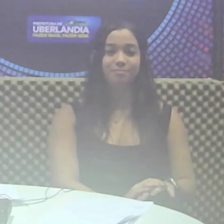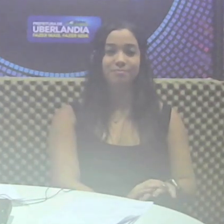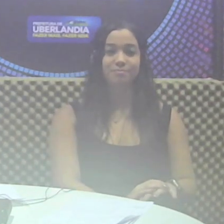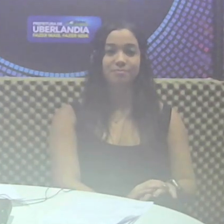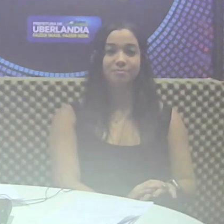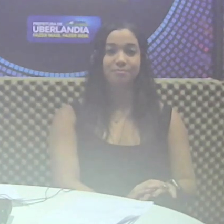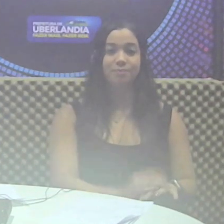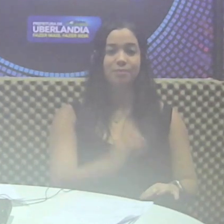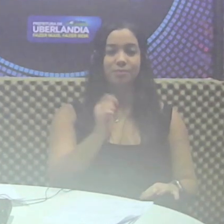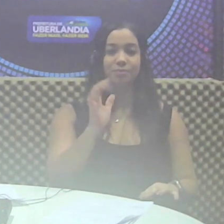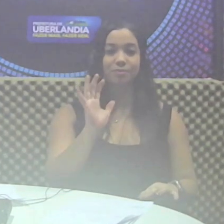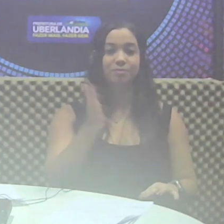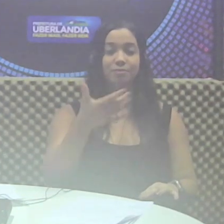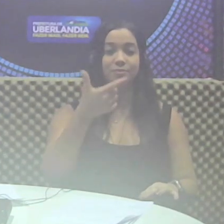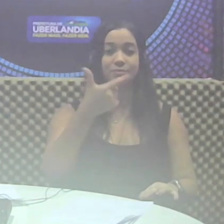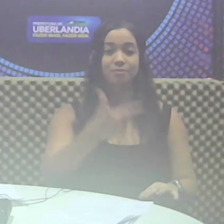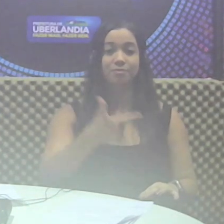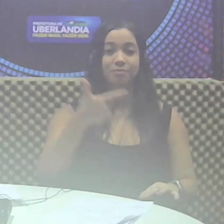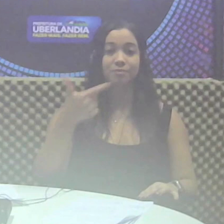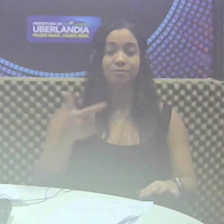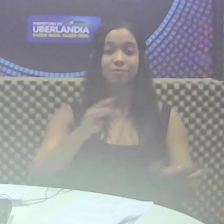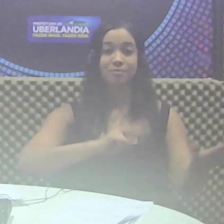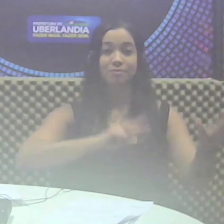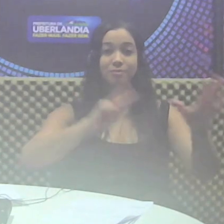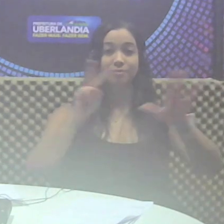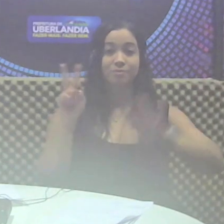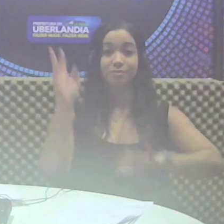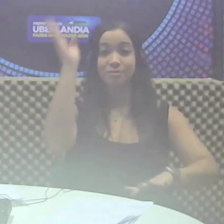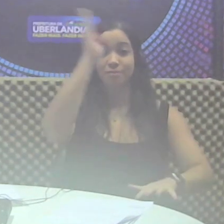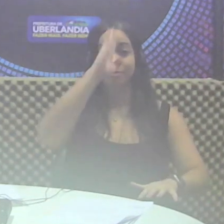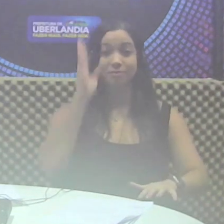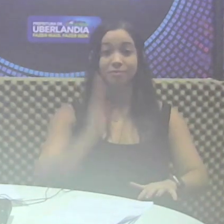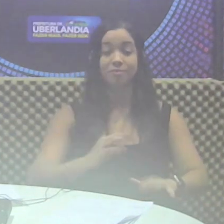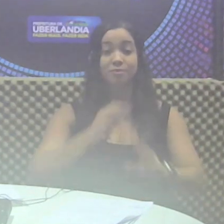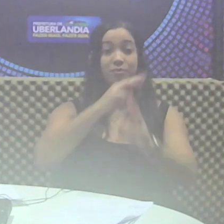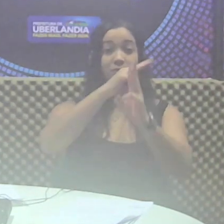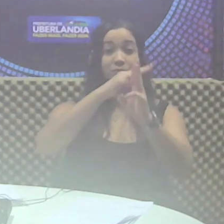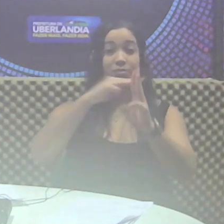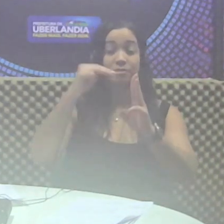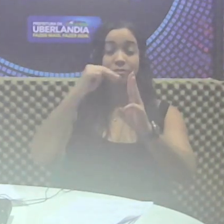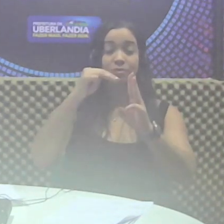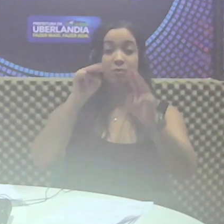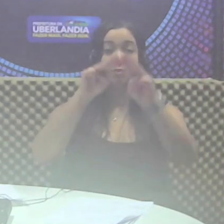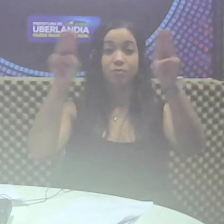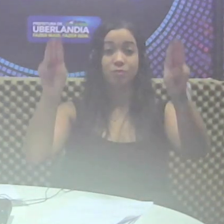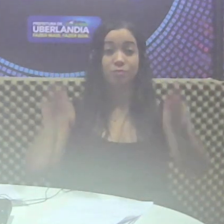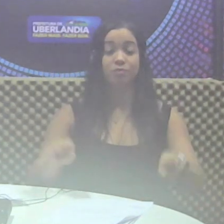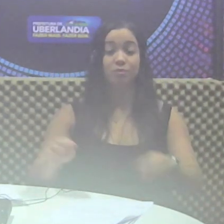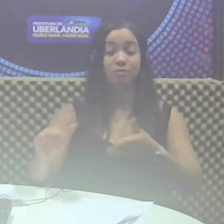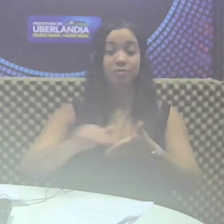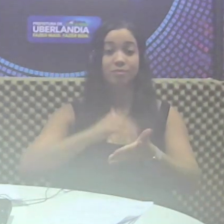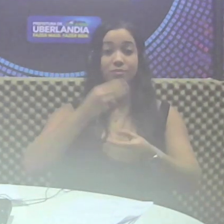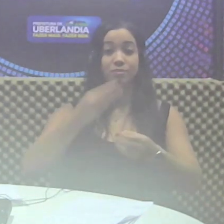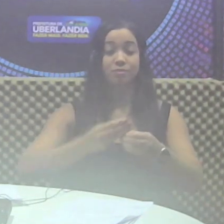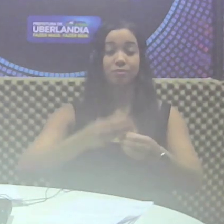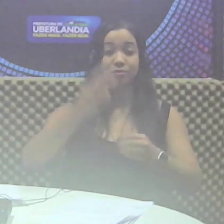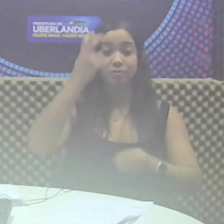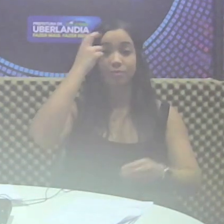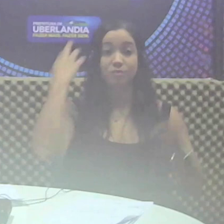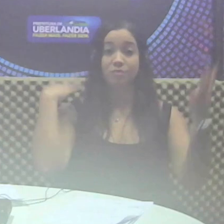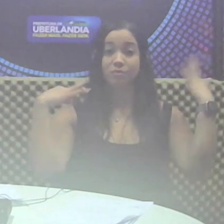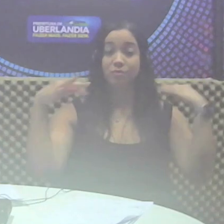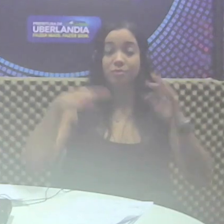Está chegando a 22ª Semana Nacional dos Museus e a Secretaria Municipal de Cultura e Turismo preparou